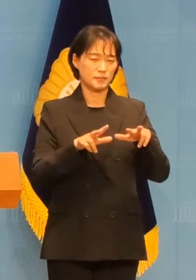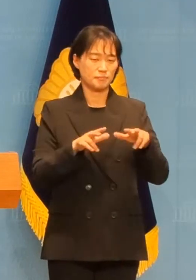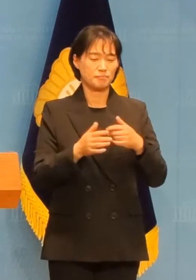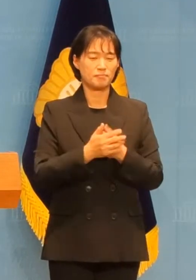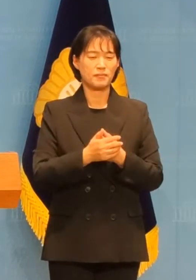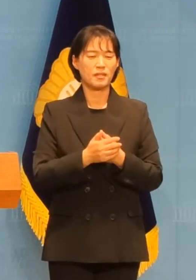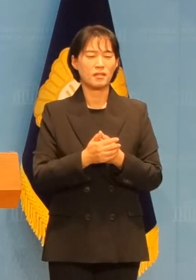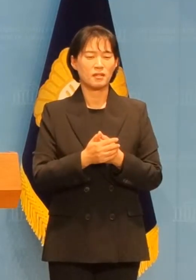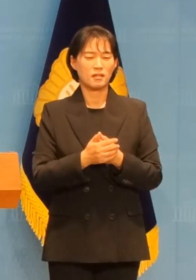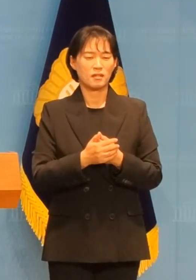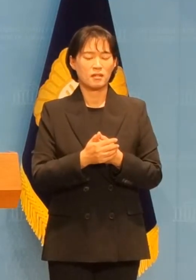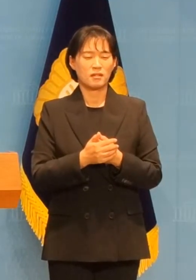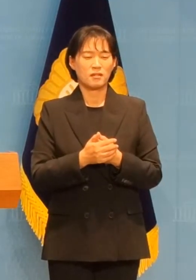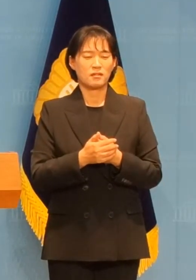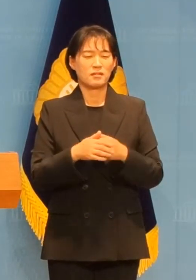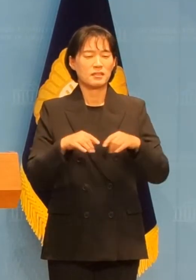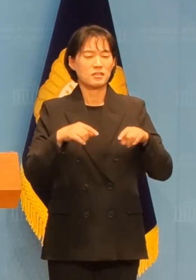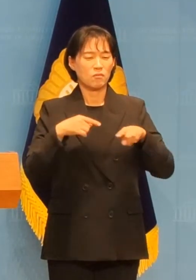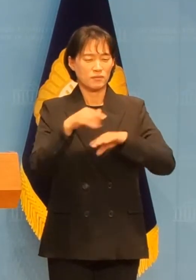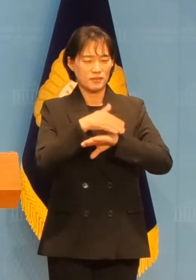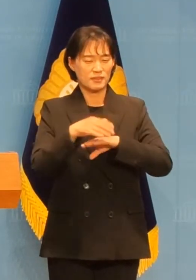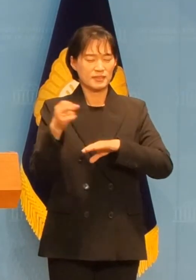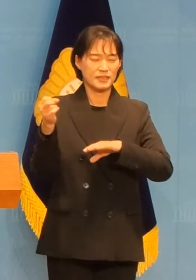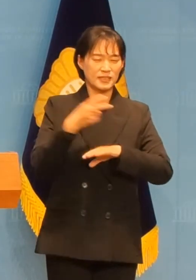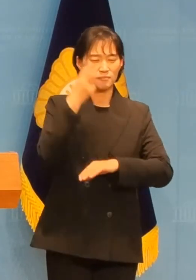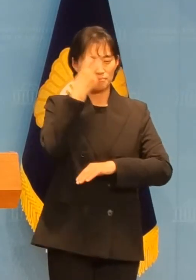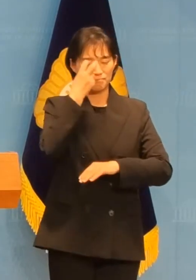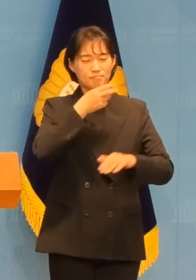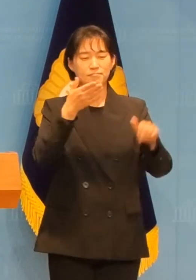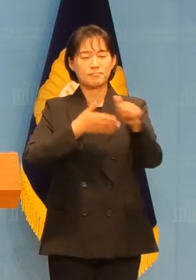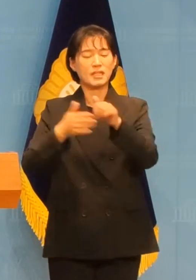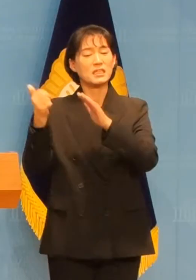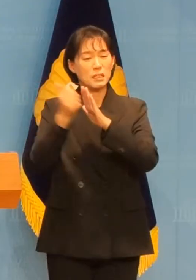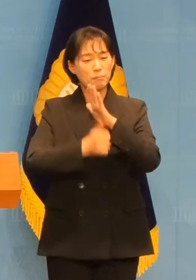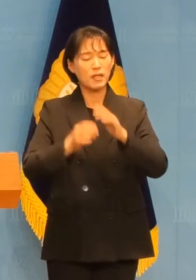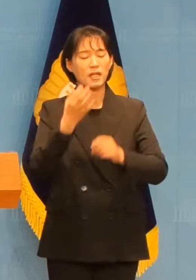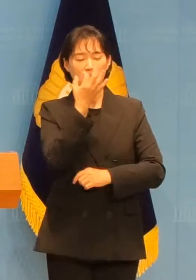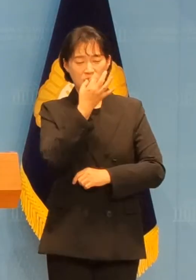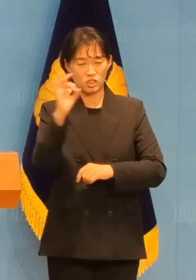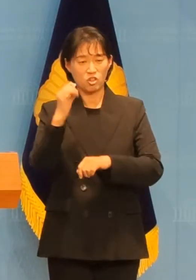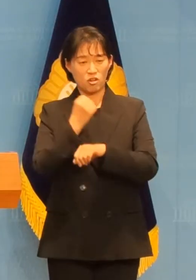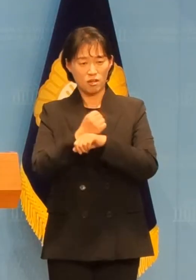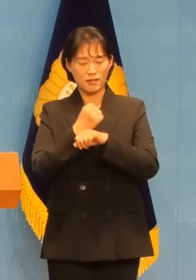대책을 원점에서 재검토하십시오. 실패를